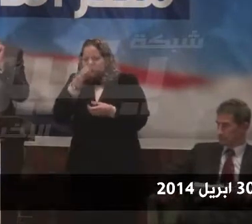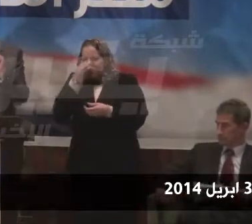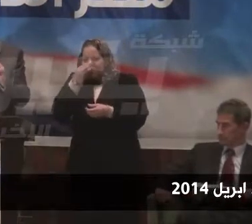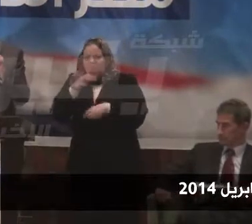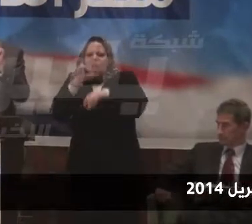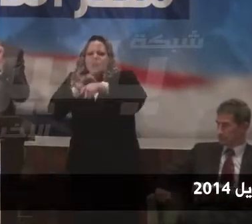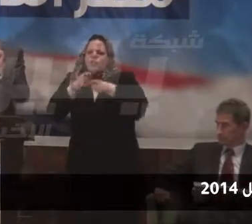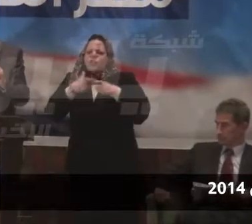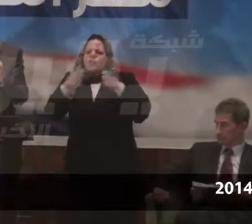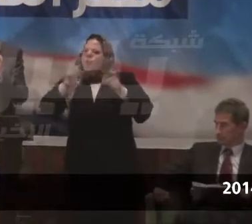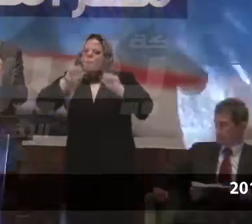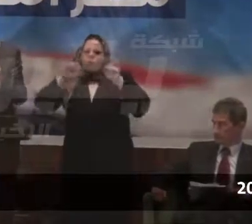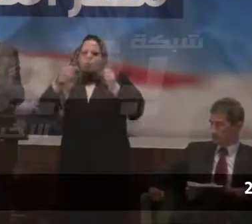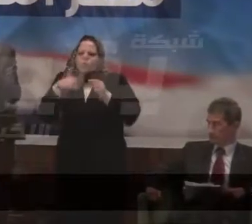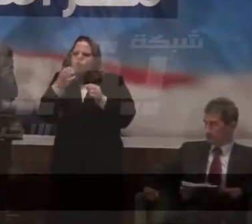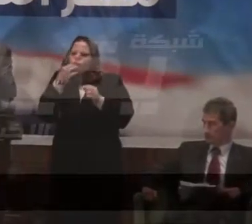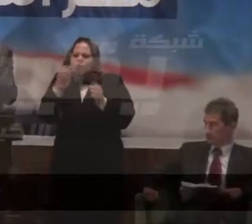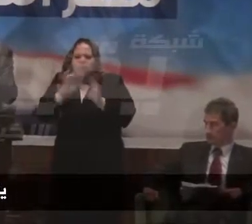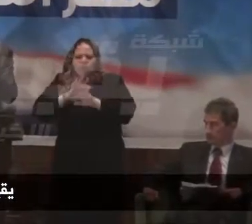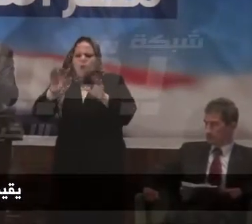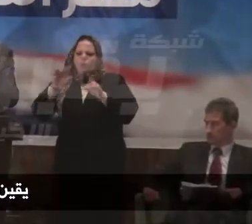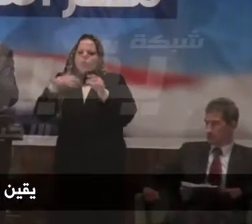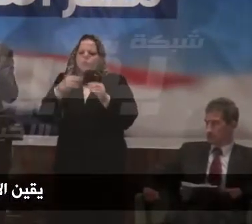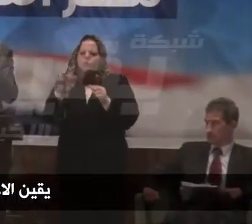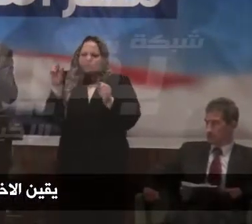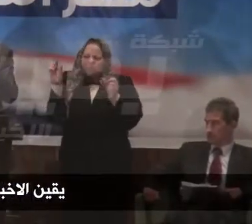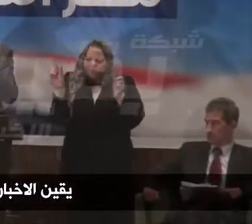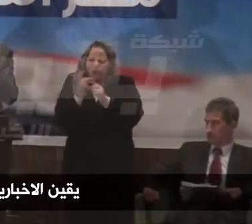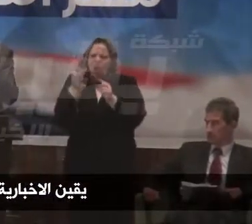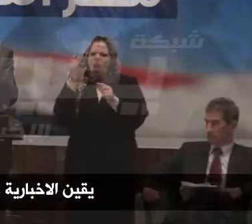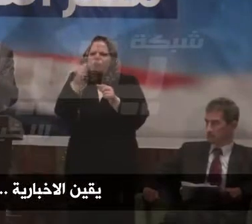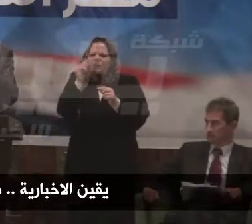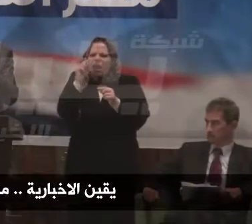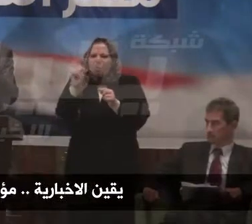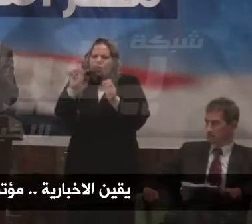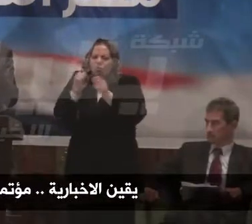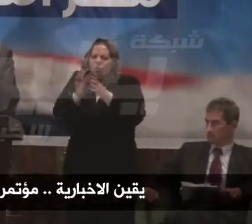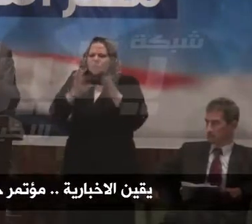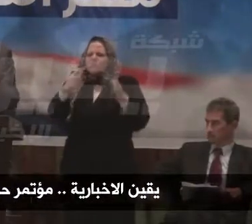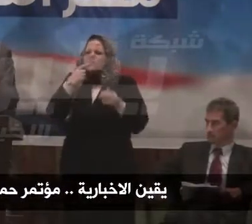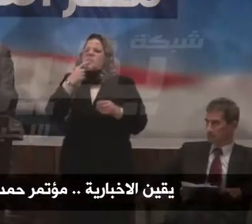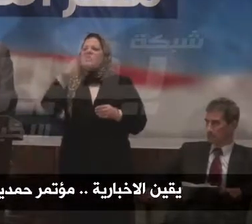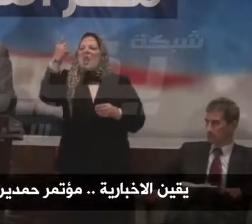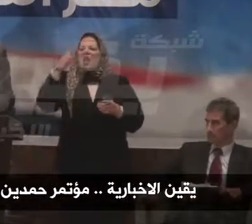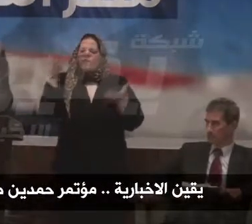استهلاكنا من الأسمدة الكيماوية بما لا يقل عن 10-12 مليار جنيه في السنة.